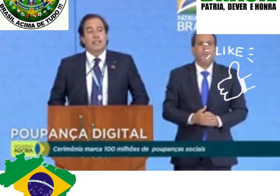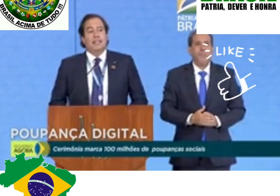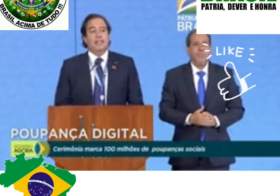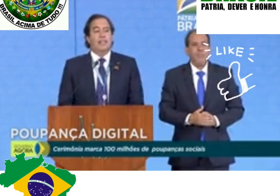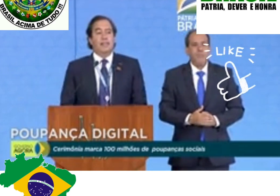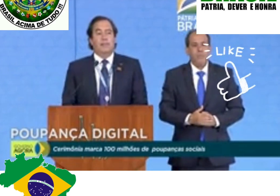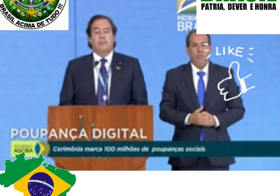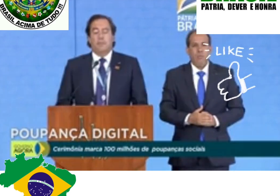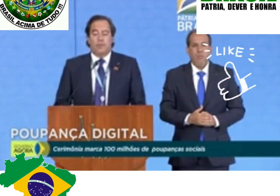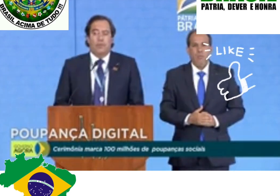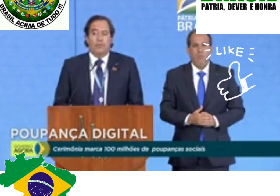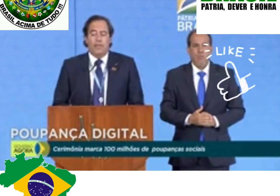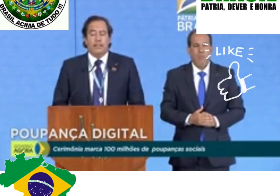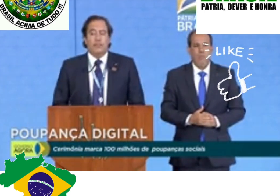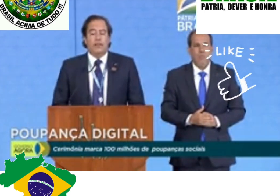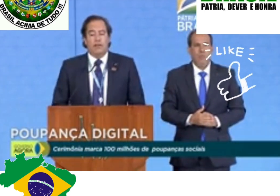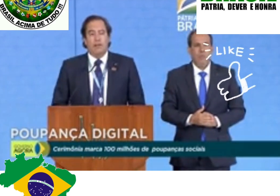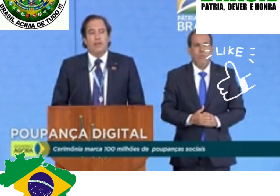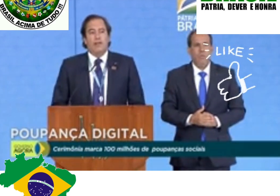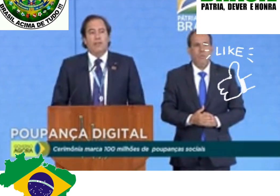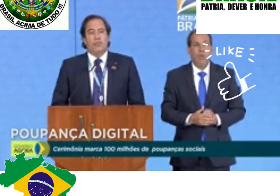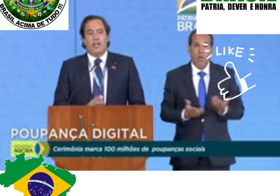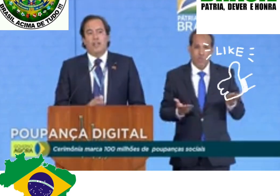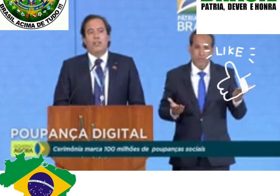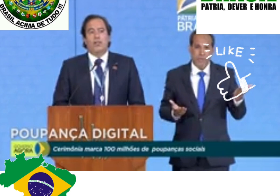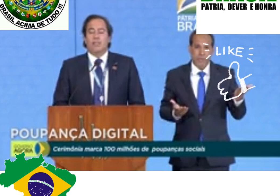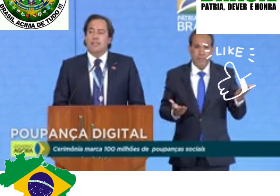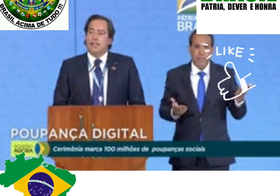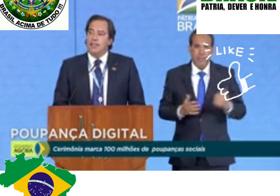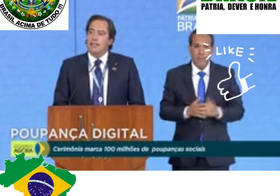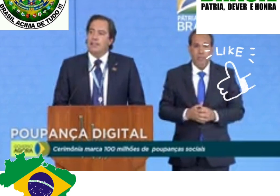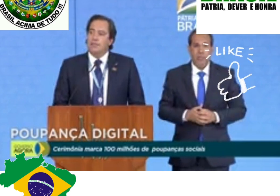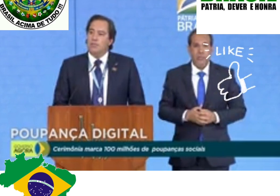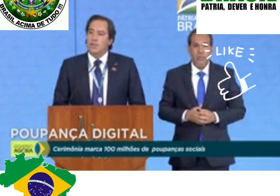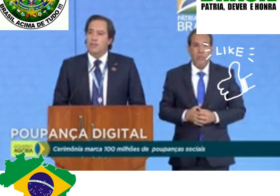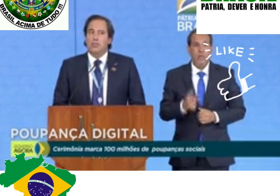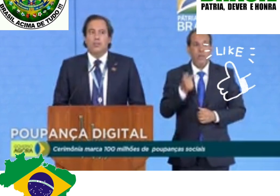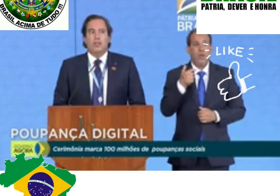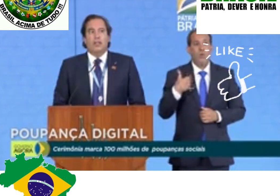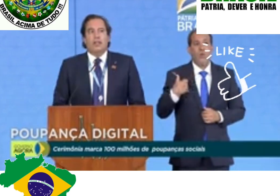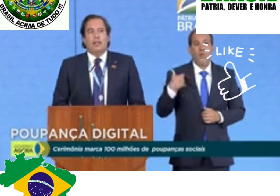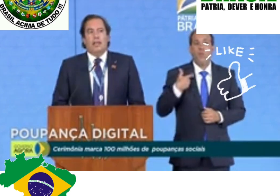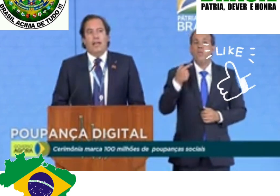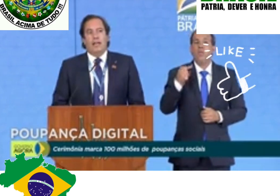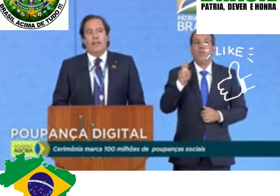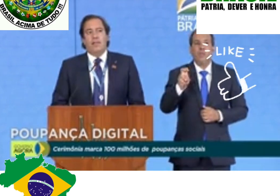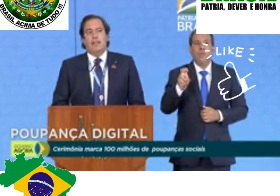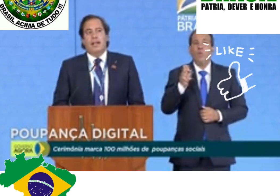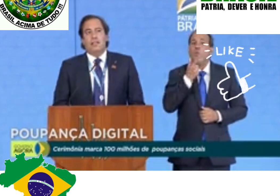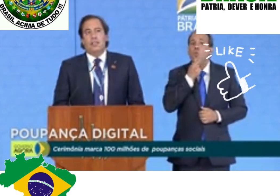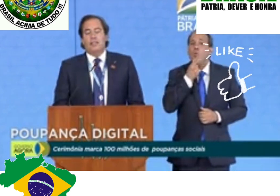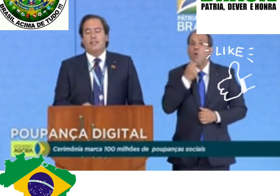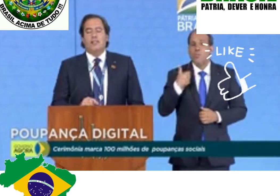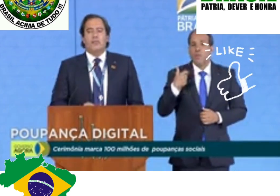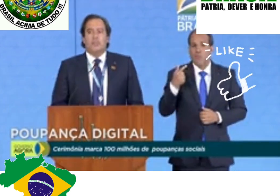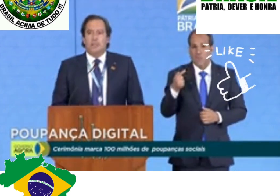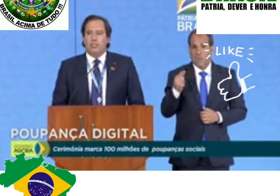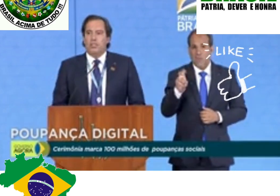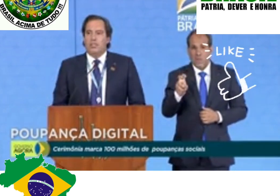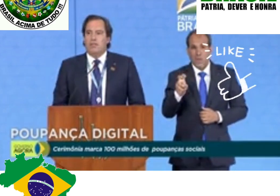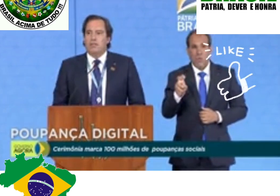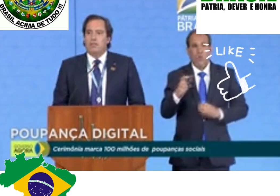É aqui, né? Não é trivial. O senhor Argeleu tem 75 anos. Na verdade, é em